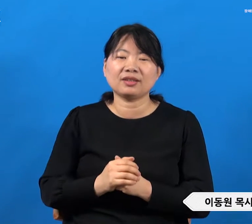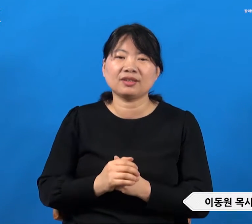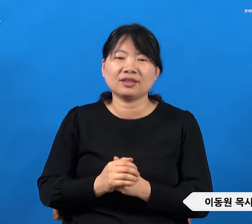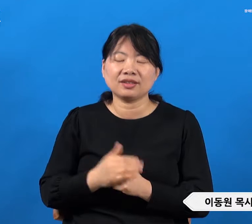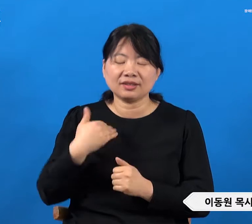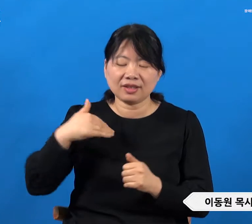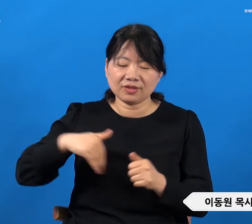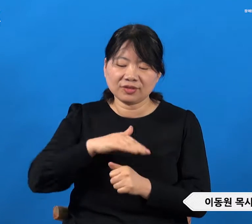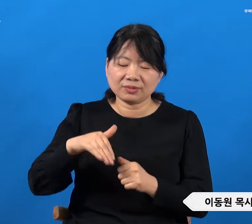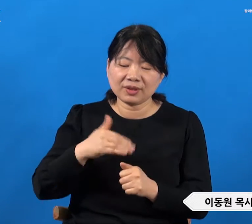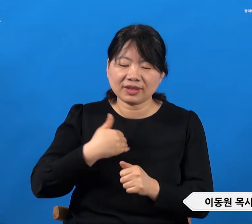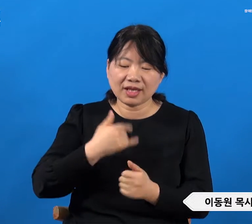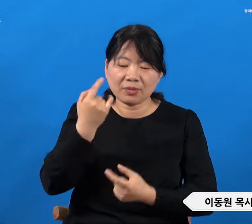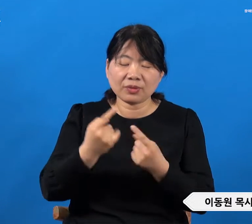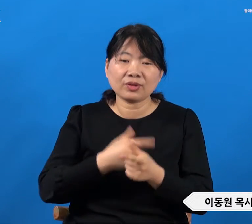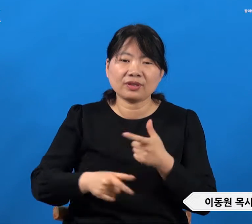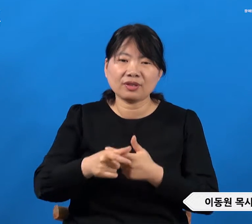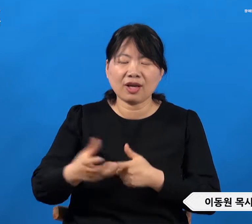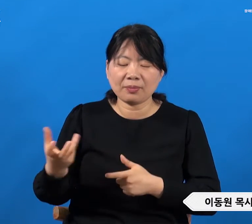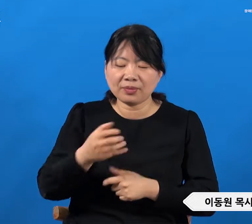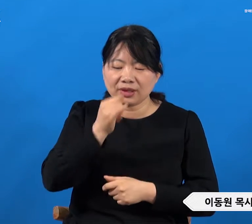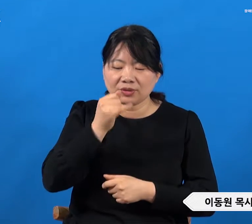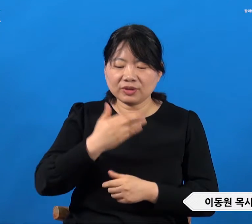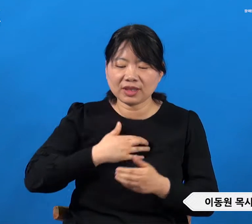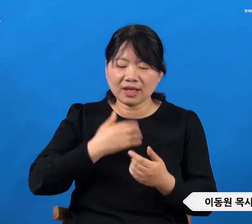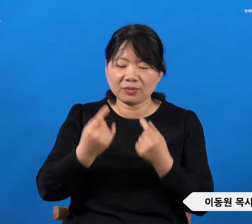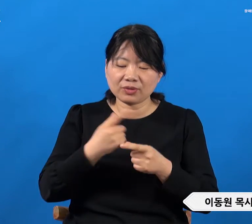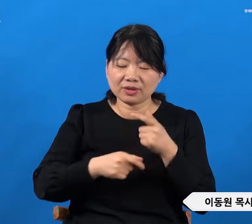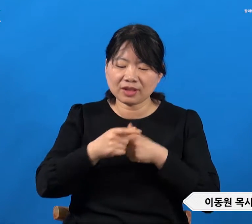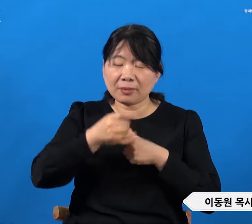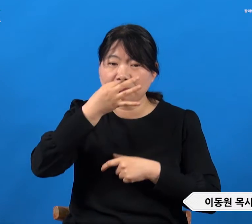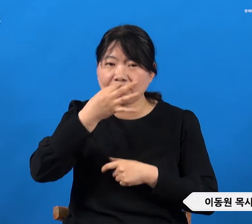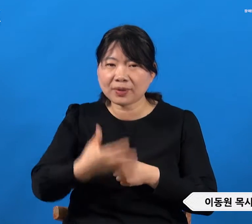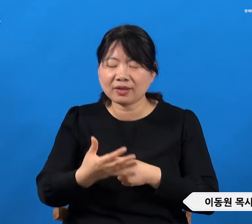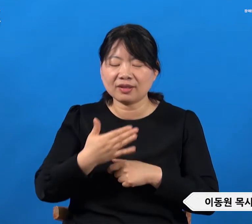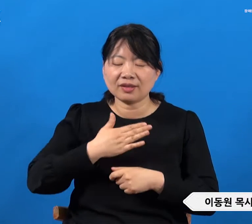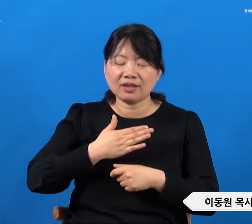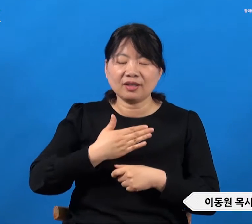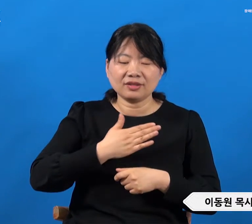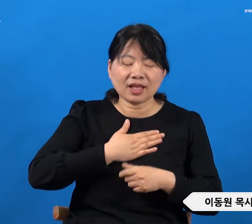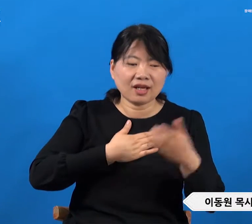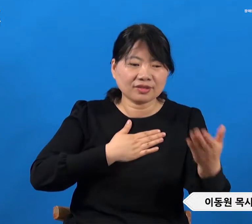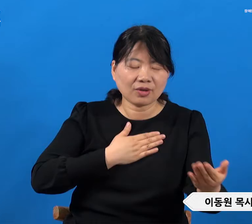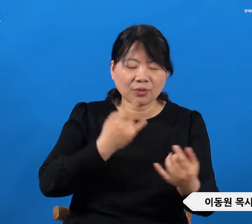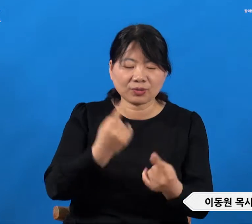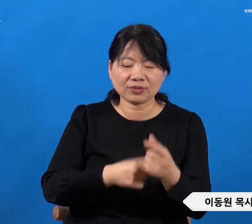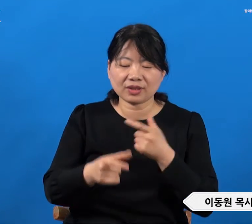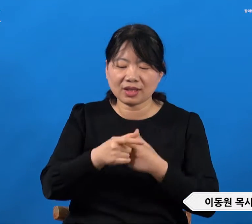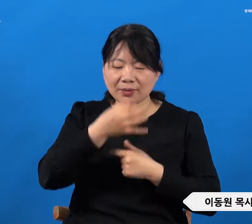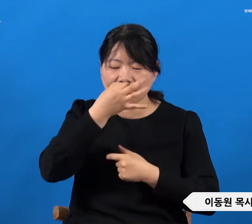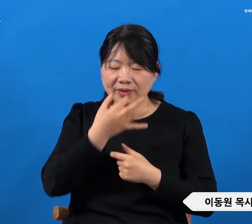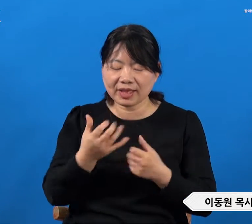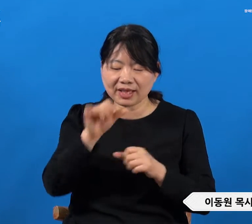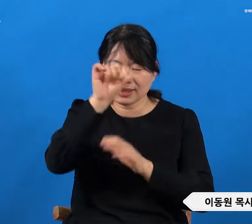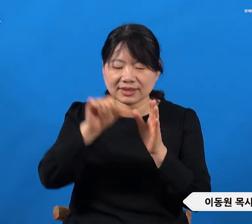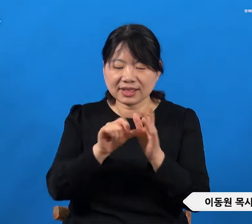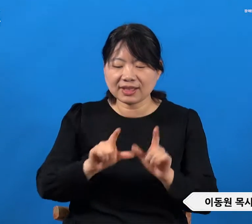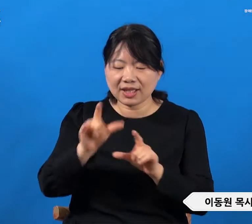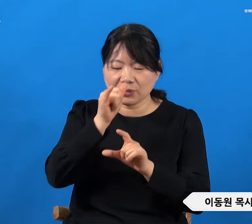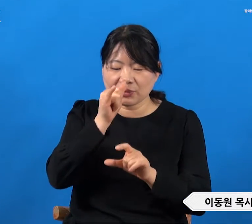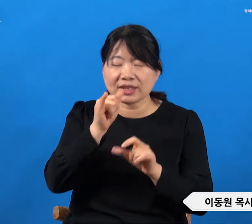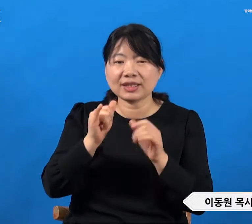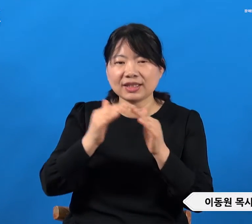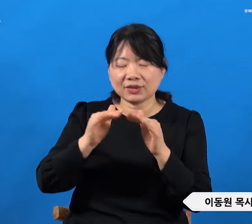하지만 내 주변에 나보다 더 아프고 나보다 더 힘들고 나보다 더 힘겹게 인생을 살고